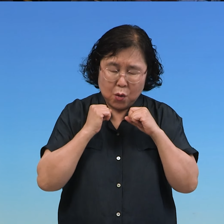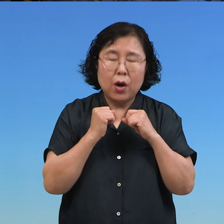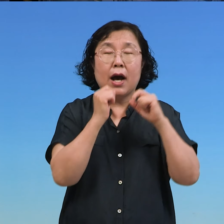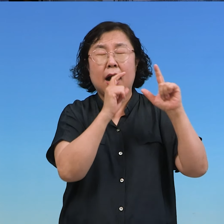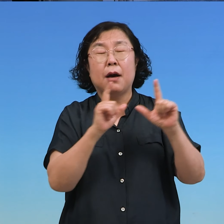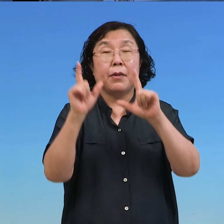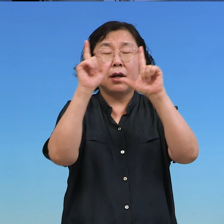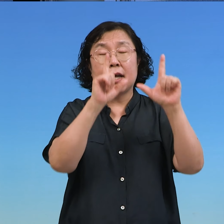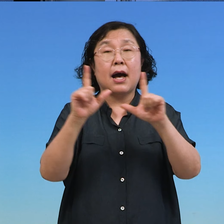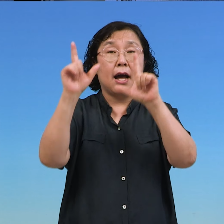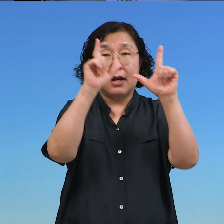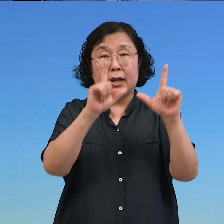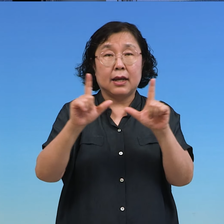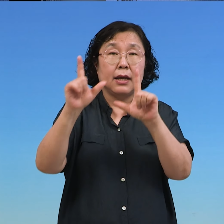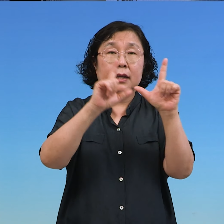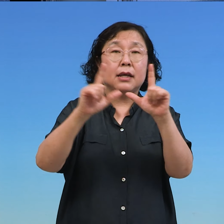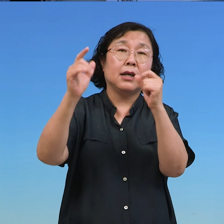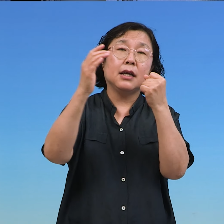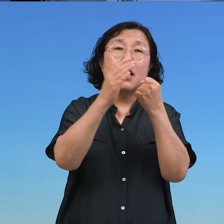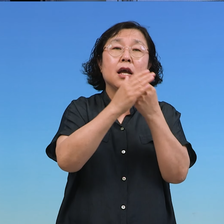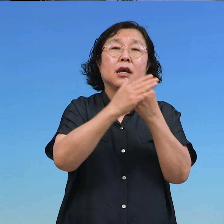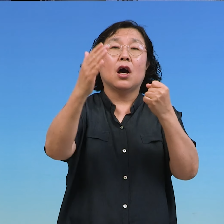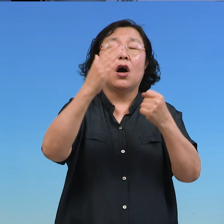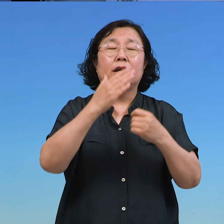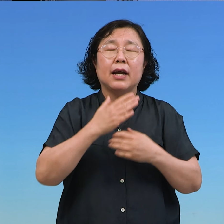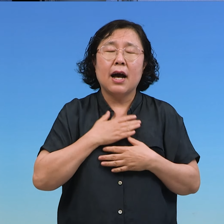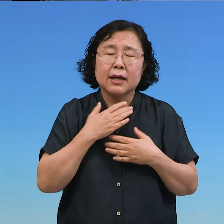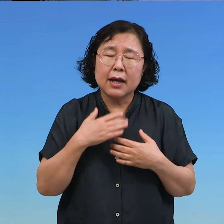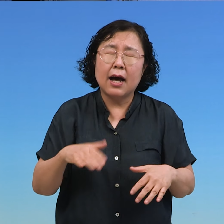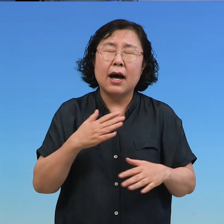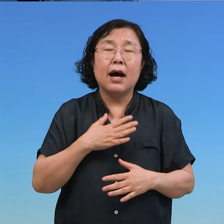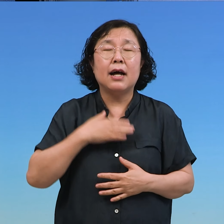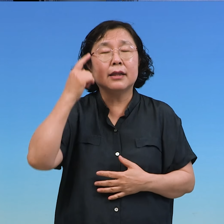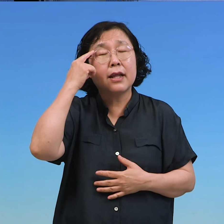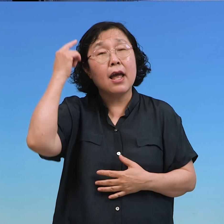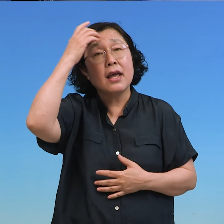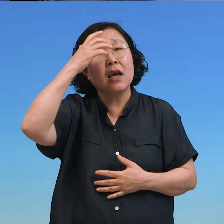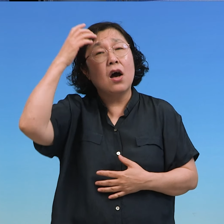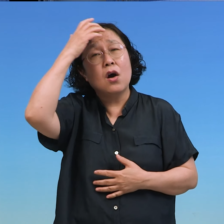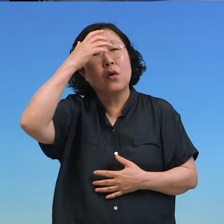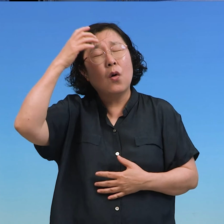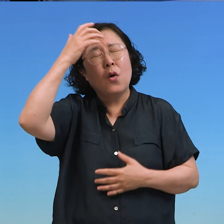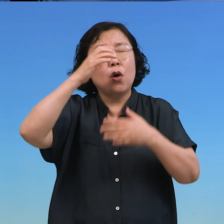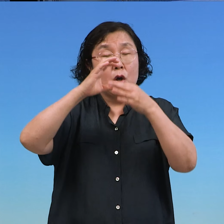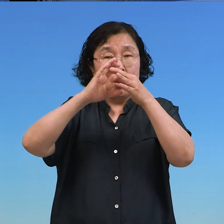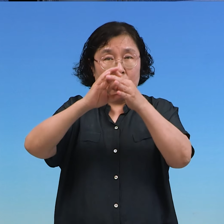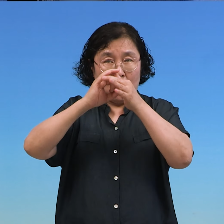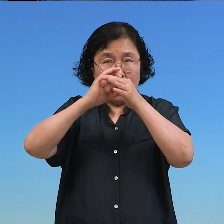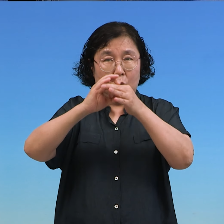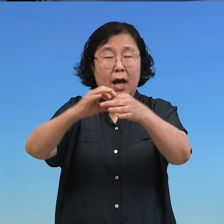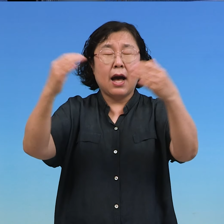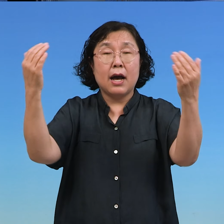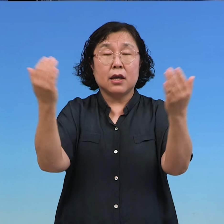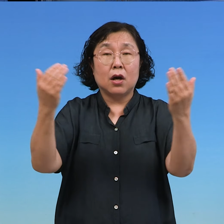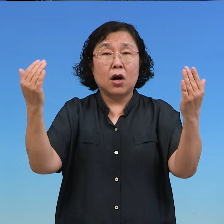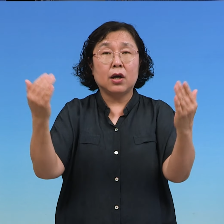순종하며 연약한 내 영혼 원하니 나를 통하여